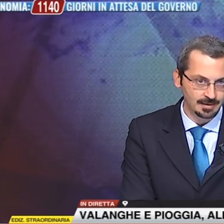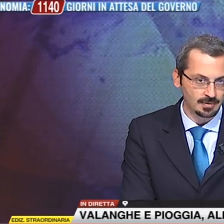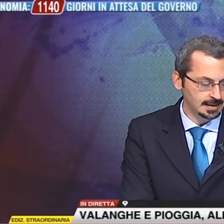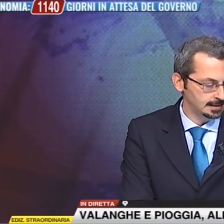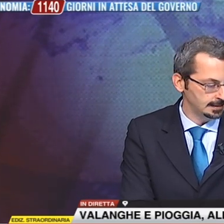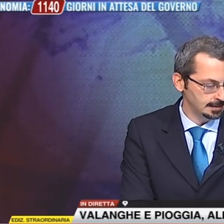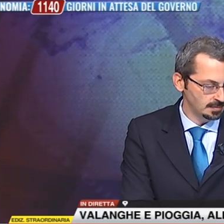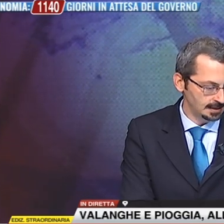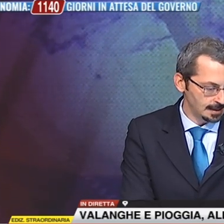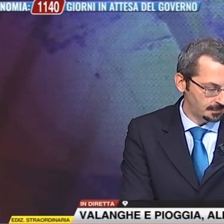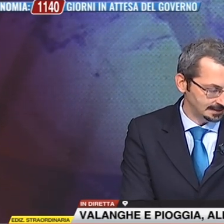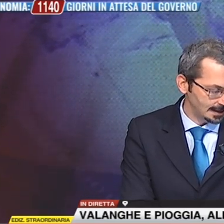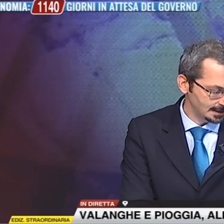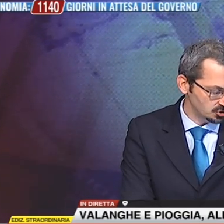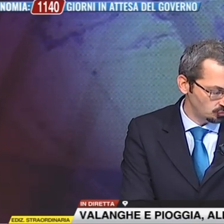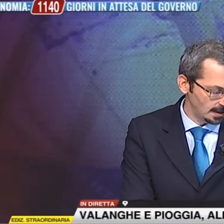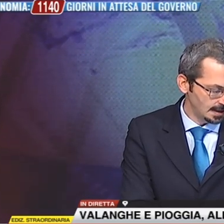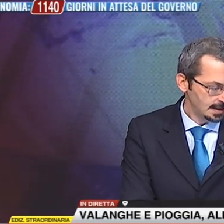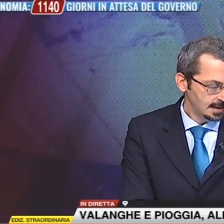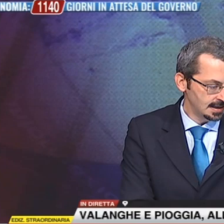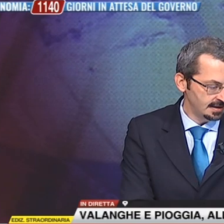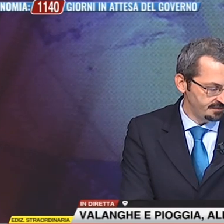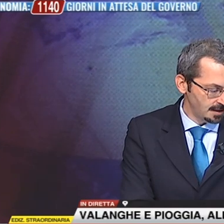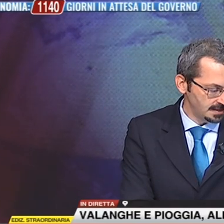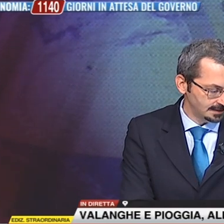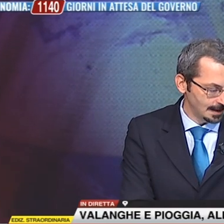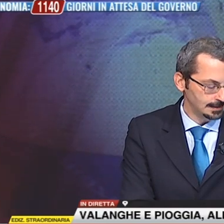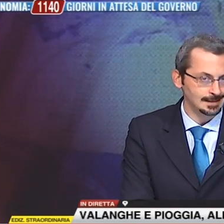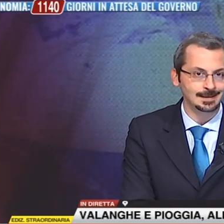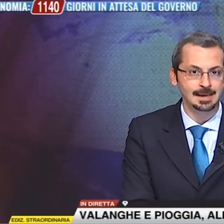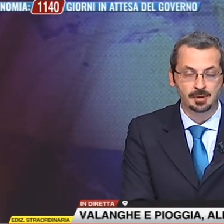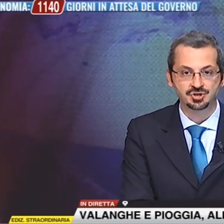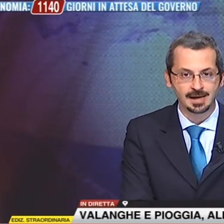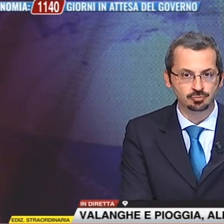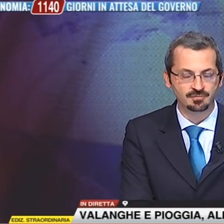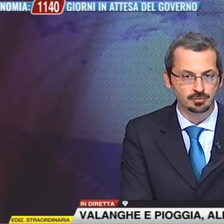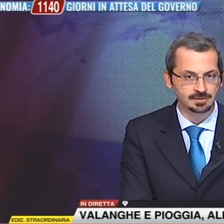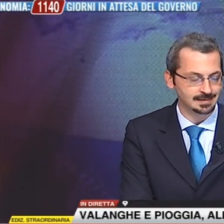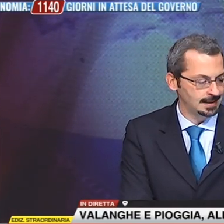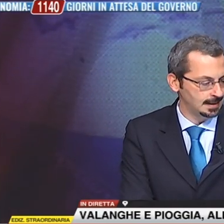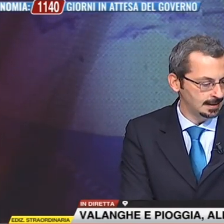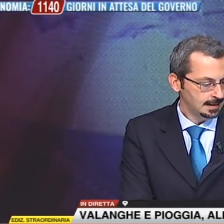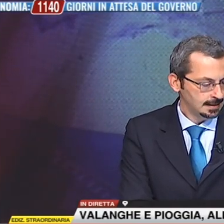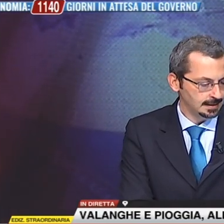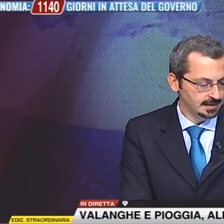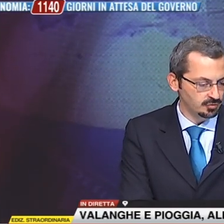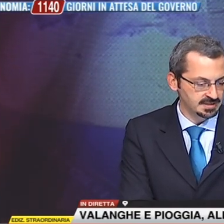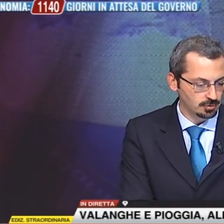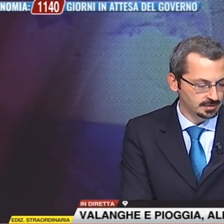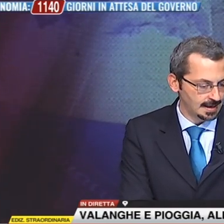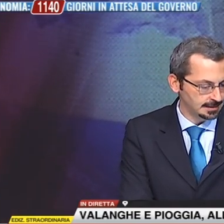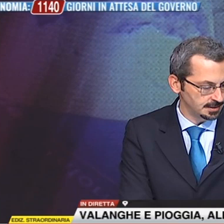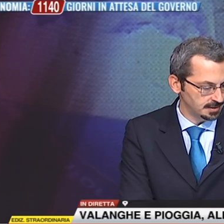ovviamente vanno a impattare sulla viabilità. E poi c'è tutto il fronte dei